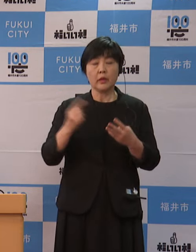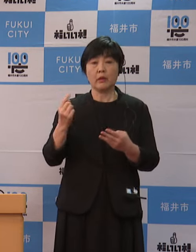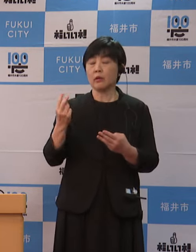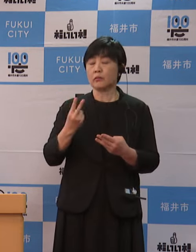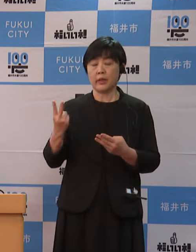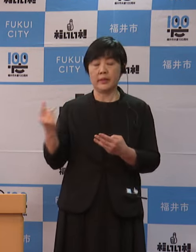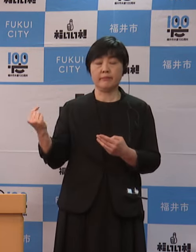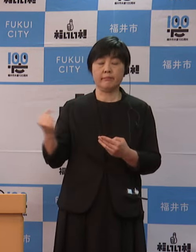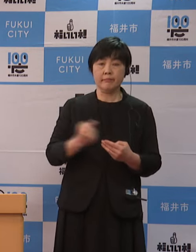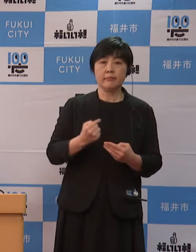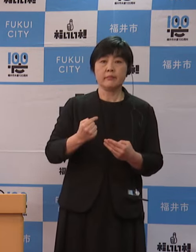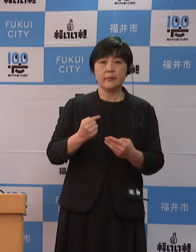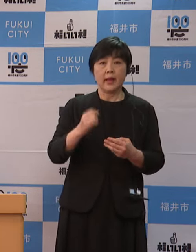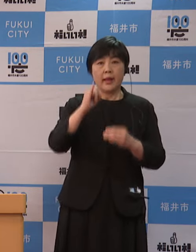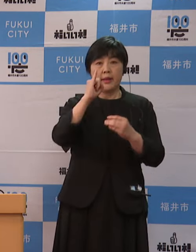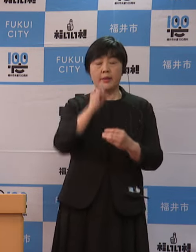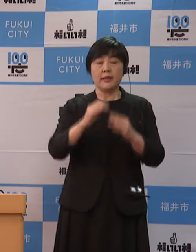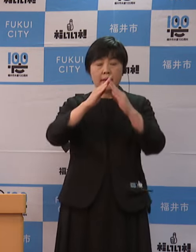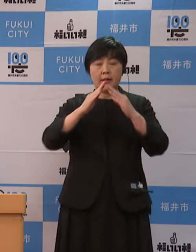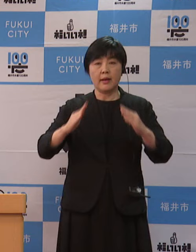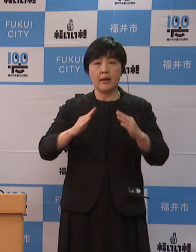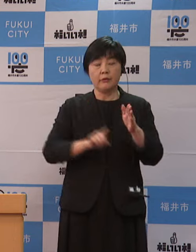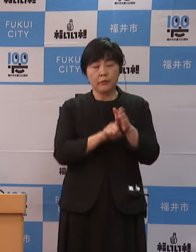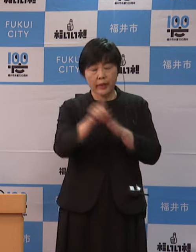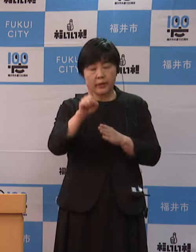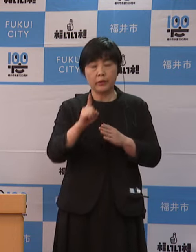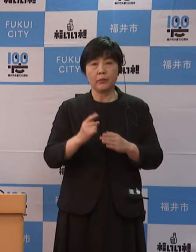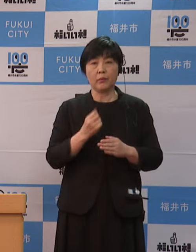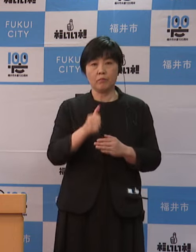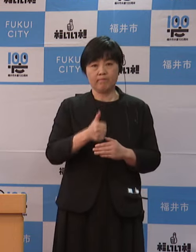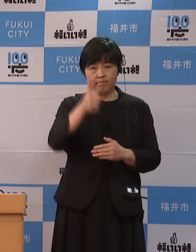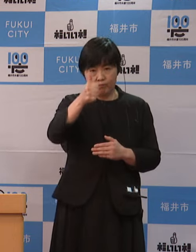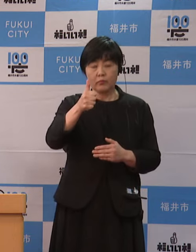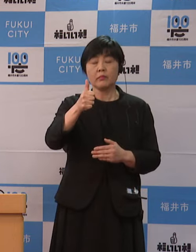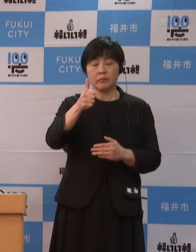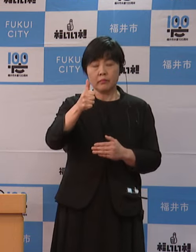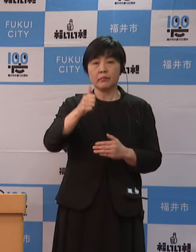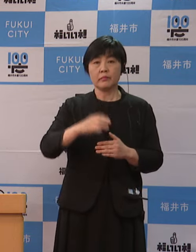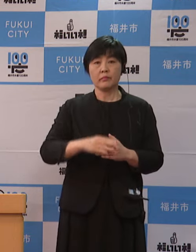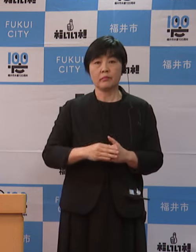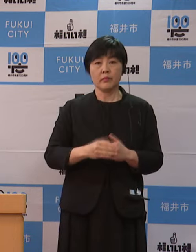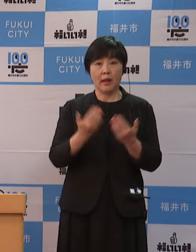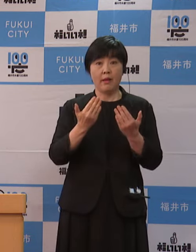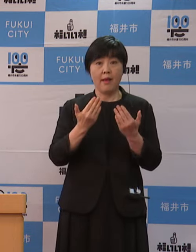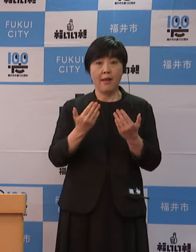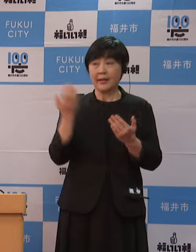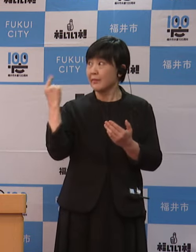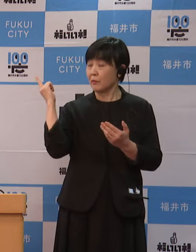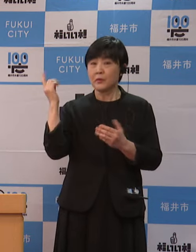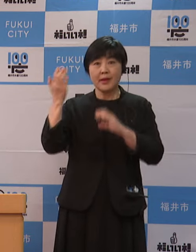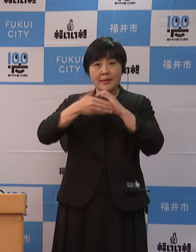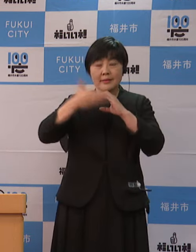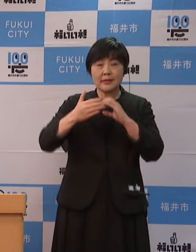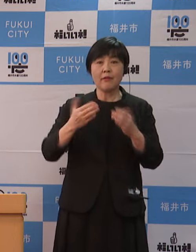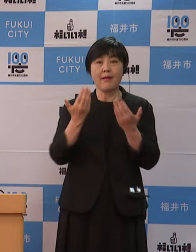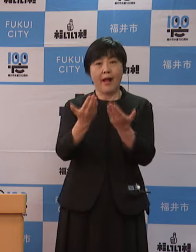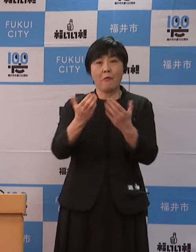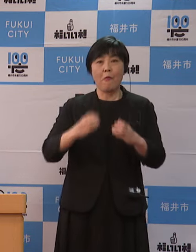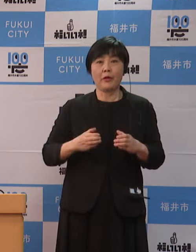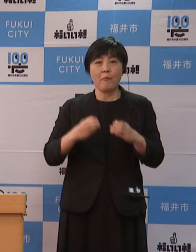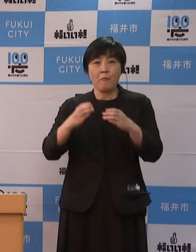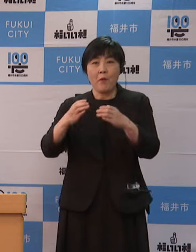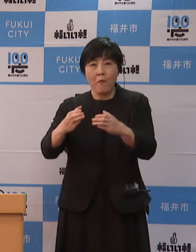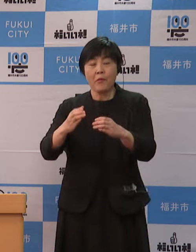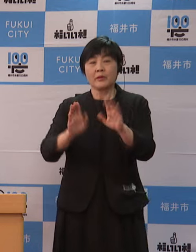いて、委員会代表して来ていただいたということで、これは学校訪問の様子ですけれども、非常